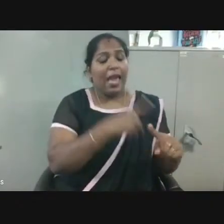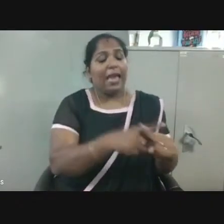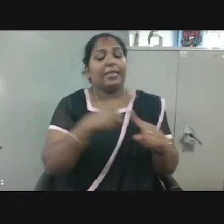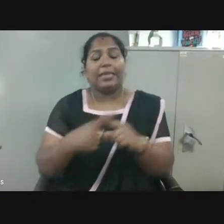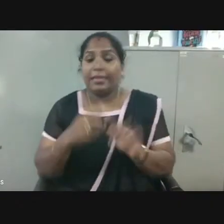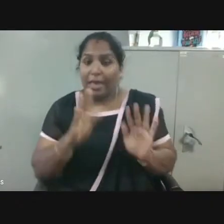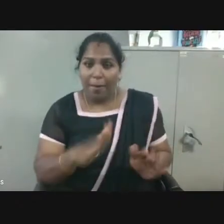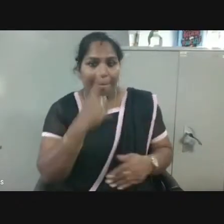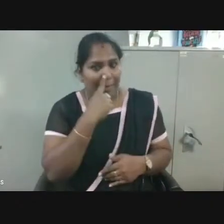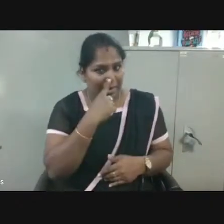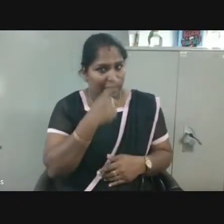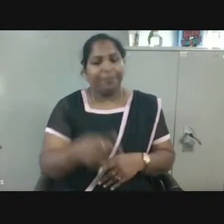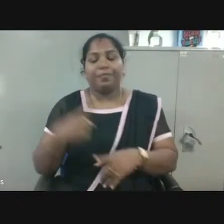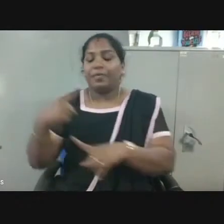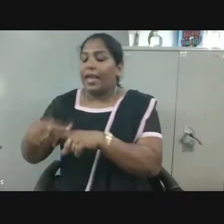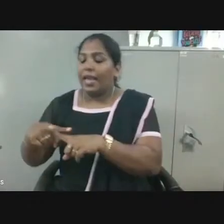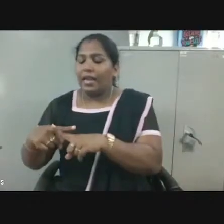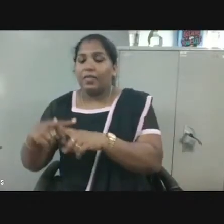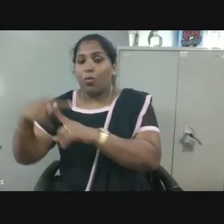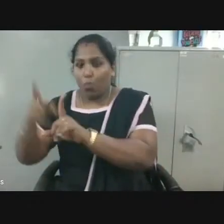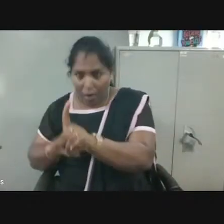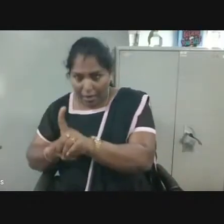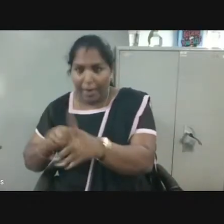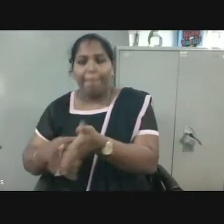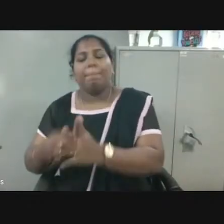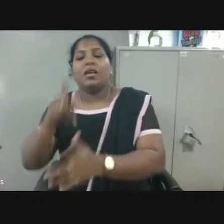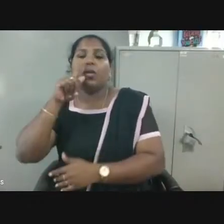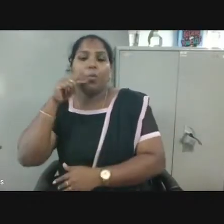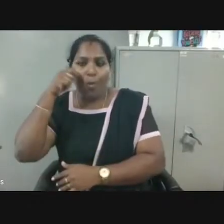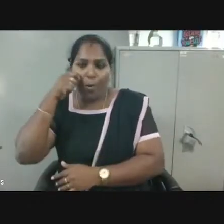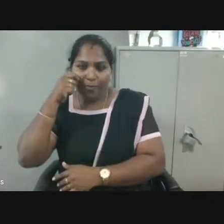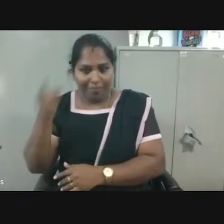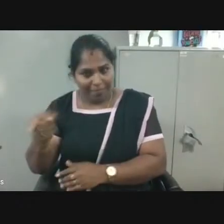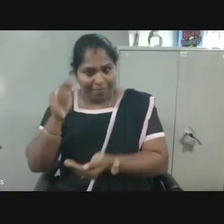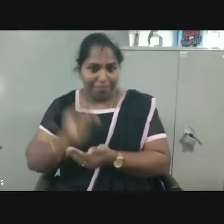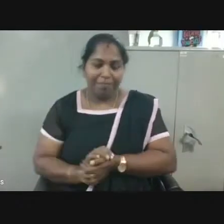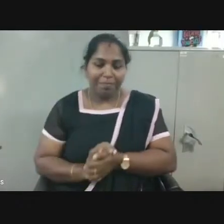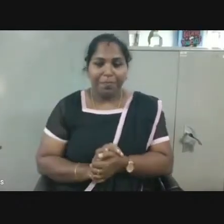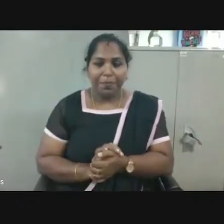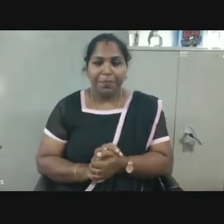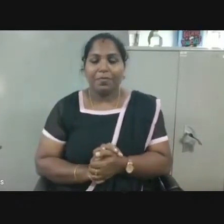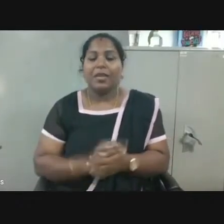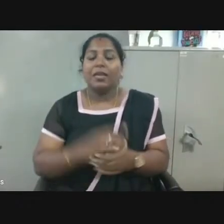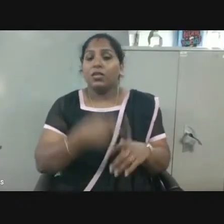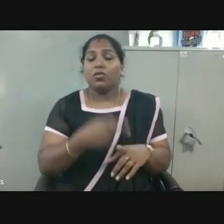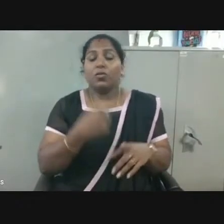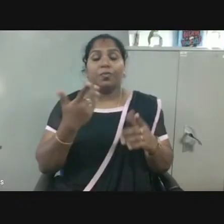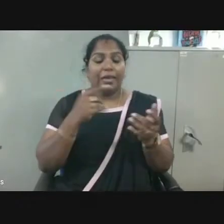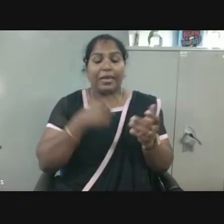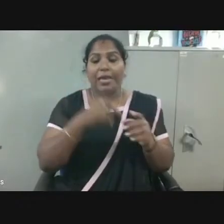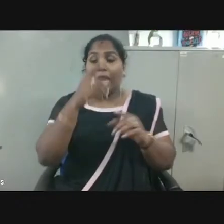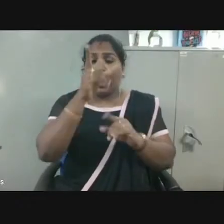അത് പെൺകുട്ടിയായിരിക്കും. 1 എക്സ് ക്രോമസോമും 1 വൈ ക്രോമസോമും ആണെങ്കിൽ അത് ആൺകുട്ടിയായിരിക്കും. അപ്പൊ ഈ സെക്സ് ക്രോമസോമുകളാണ്